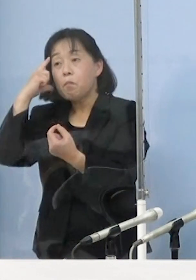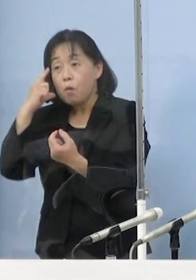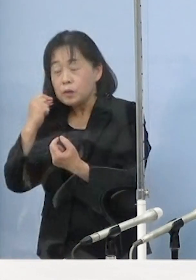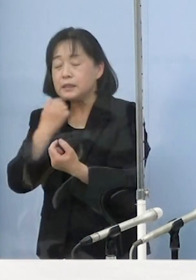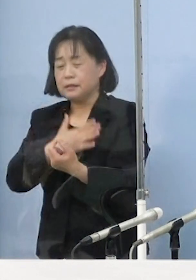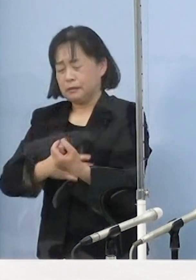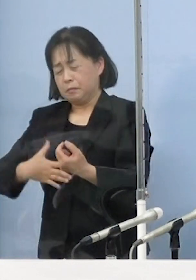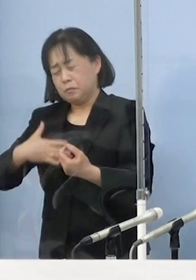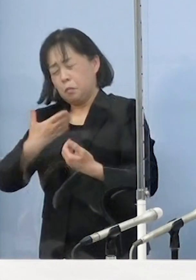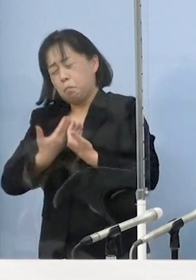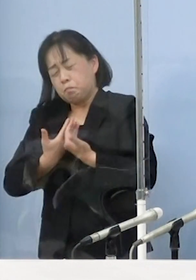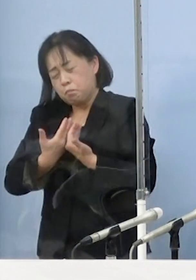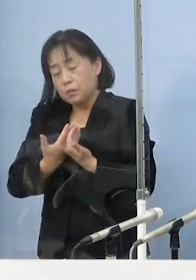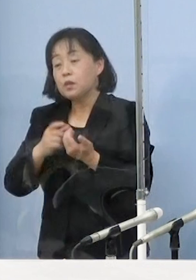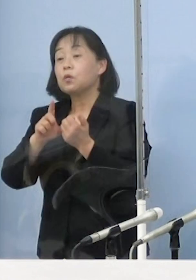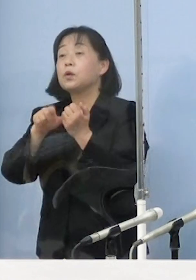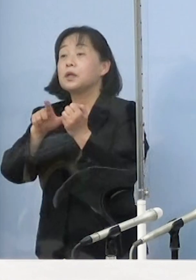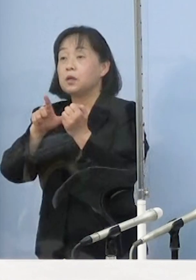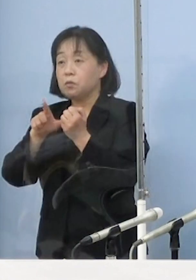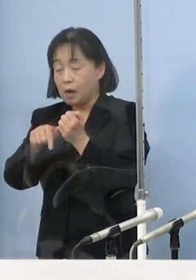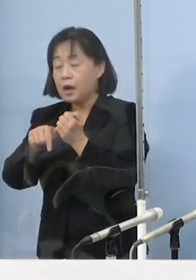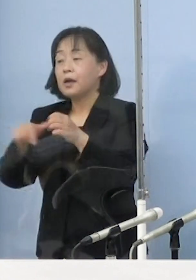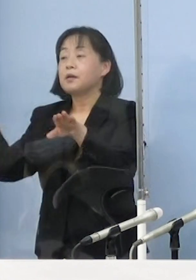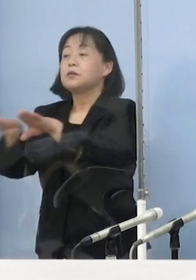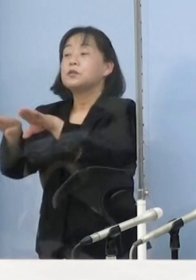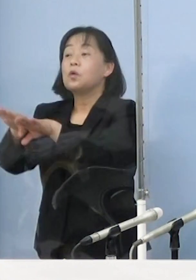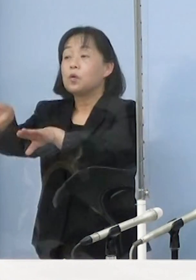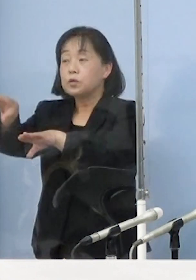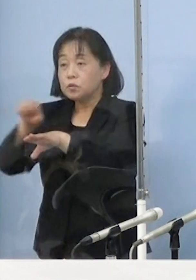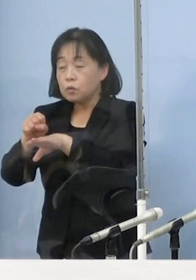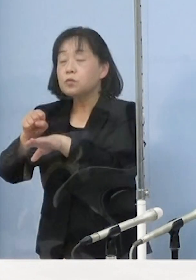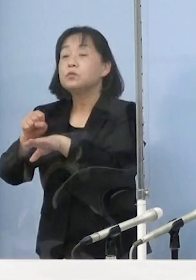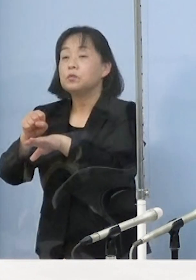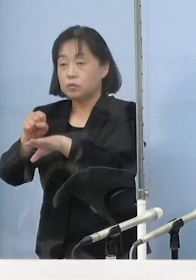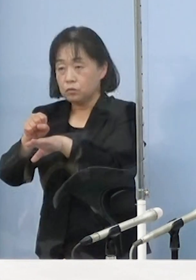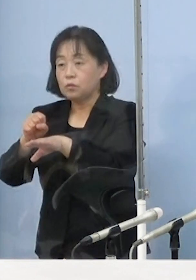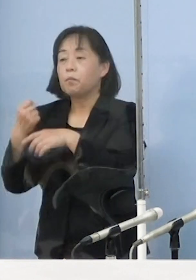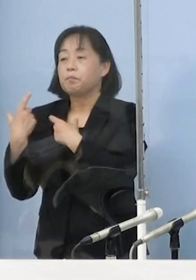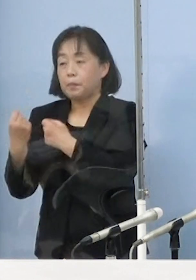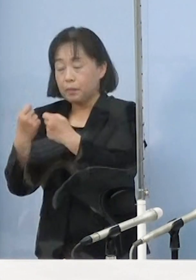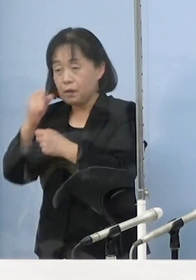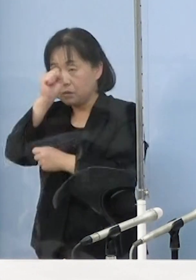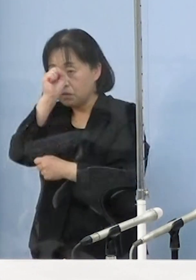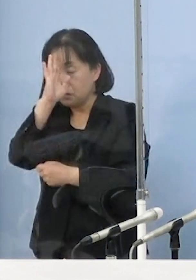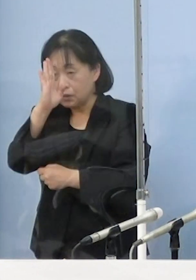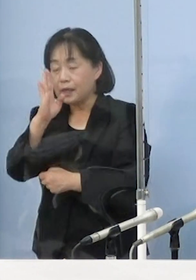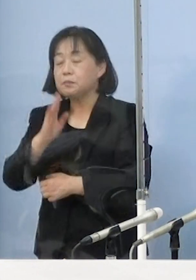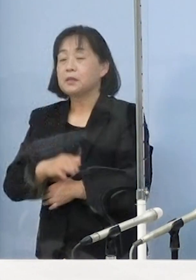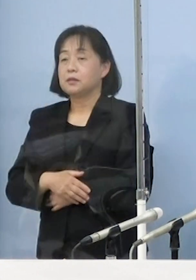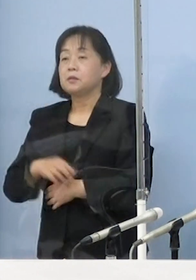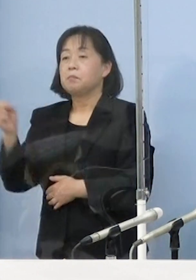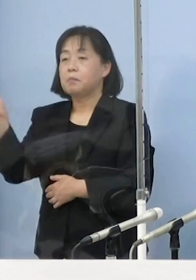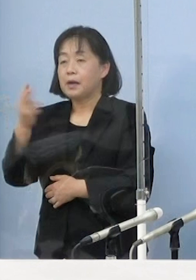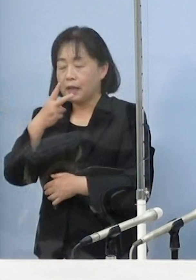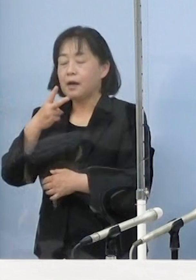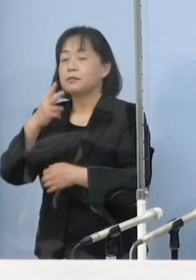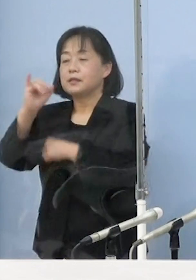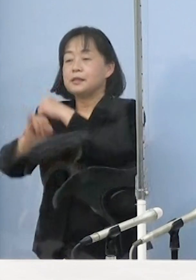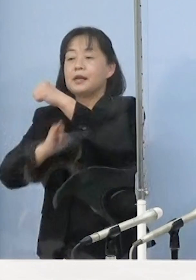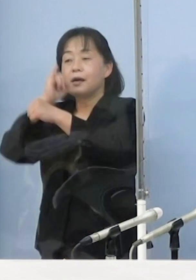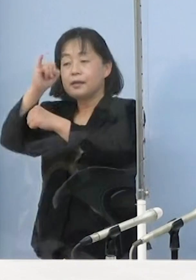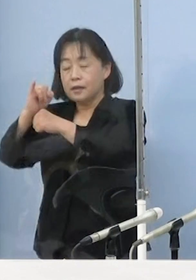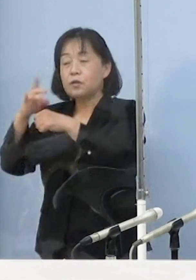良の方、ぜひ休暇の取得徹底をしていただきたいと思います。またテレワーク、これ